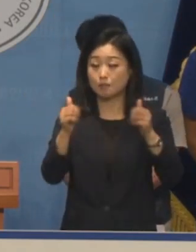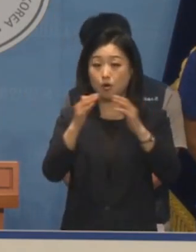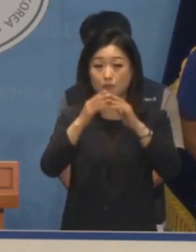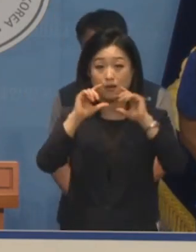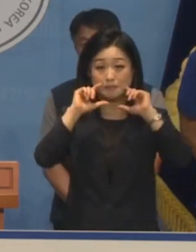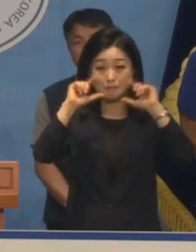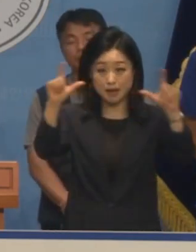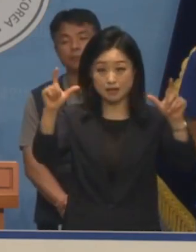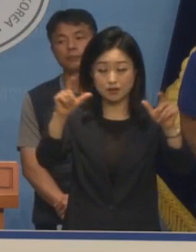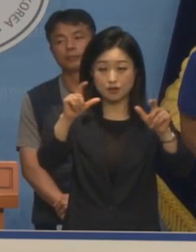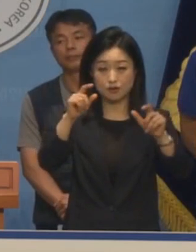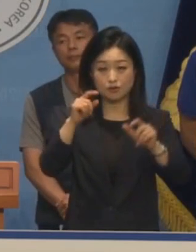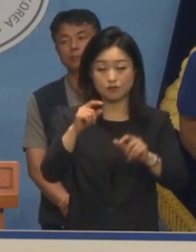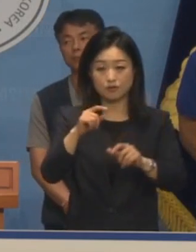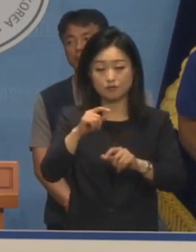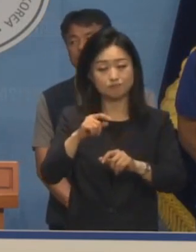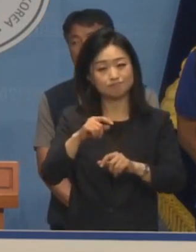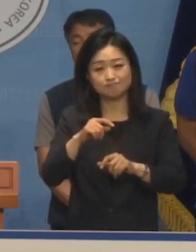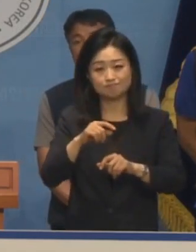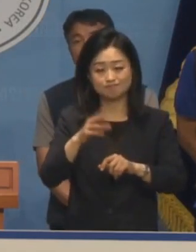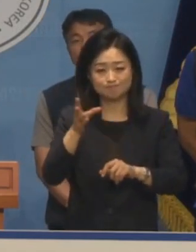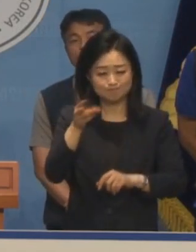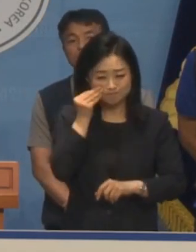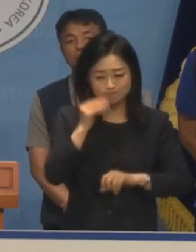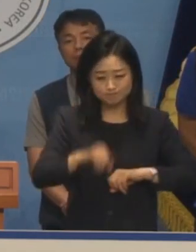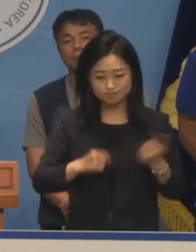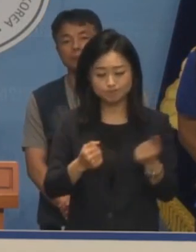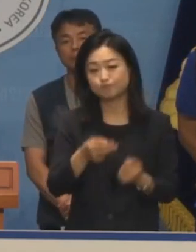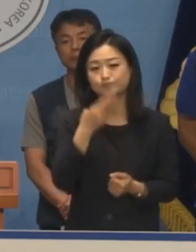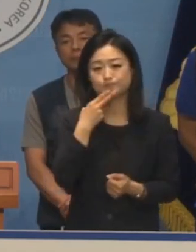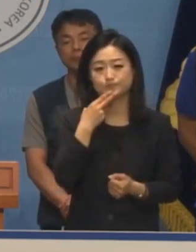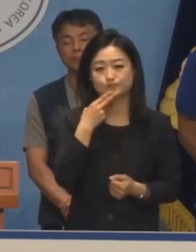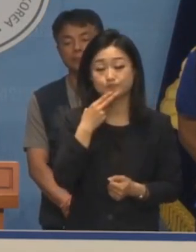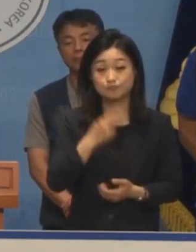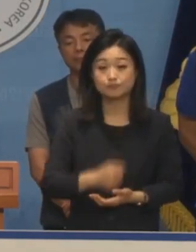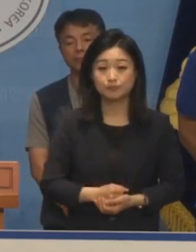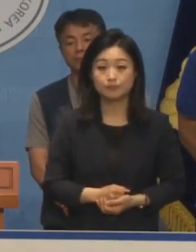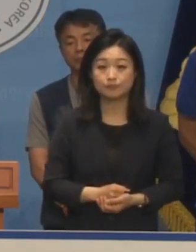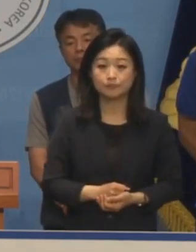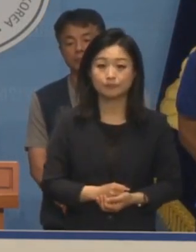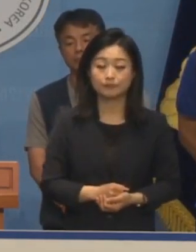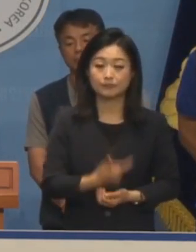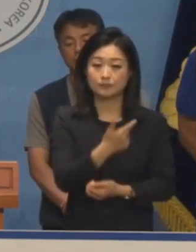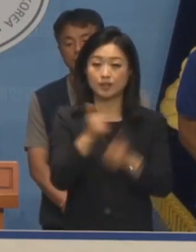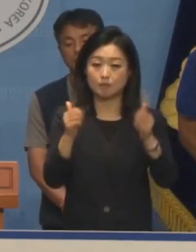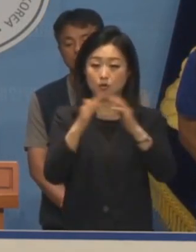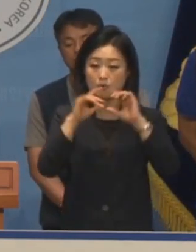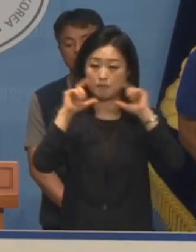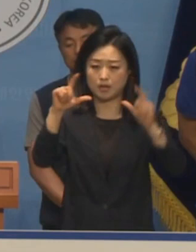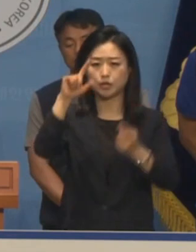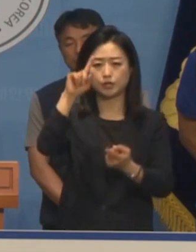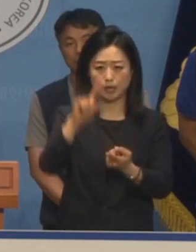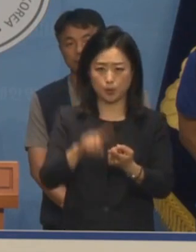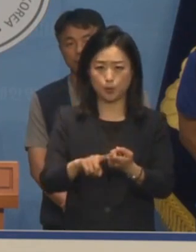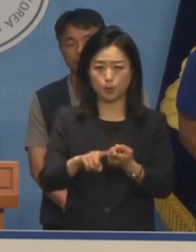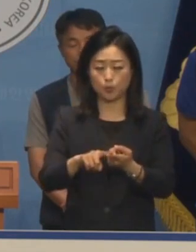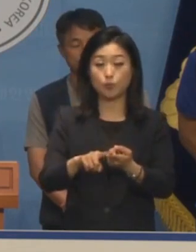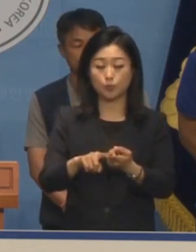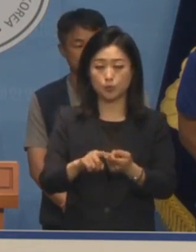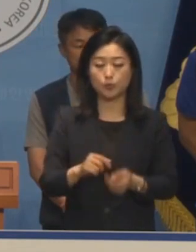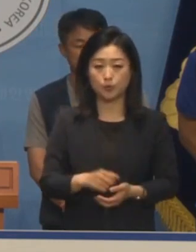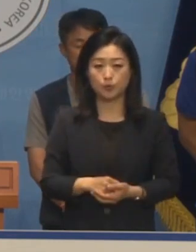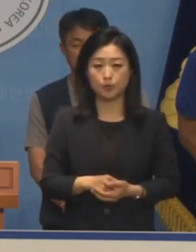온전히 이행할 생각이 없는 것 같습니다 대법원 판결이 온전 이행되도록 국회에서